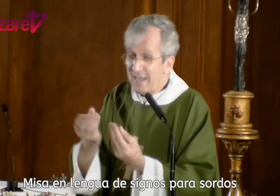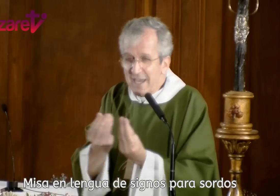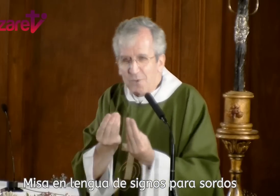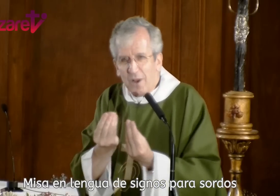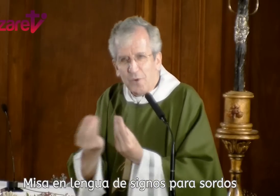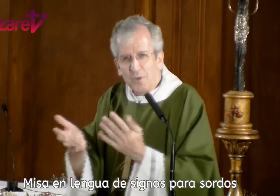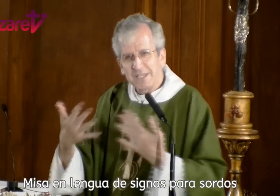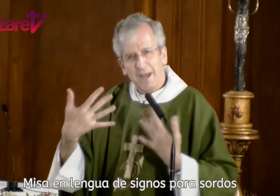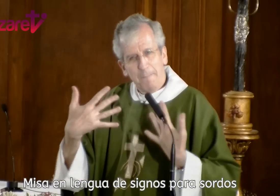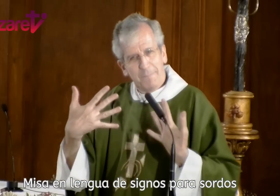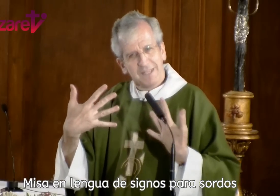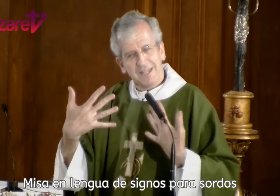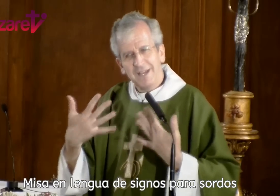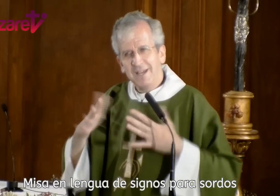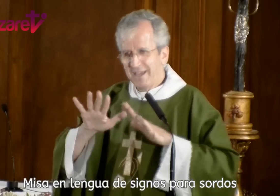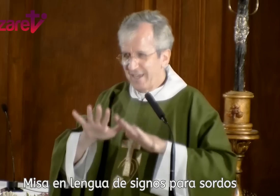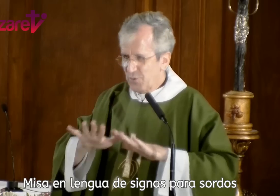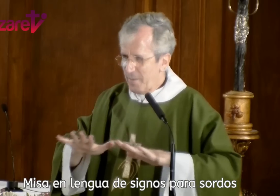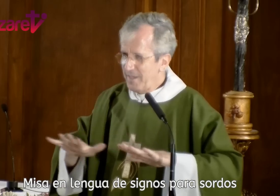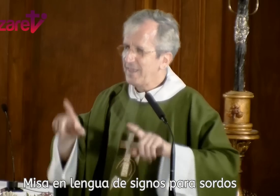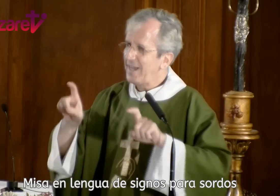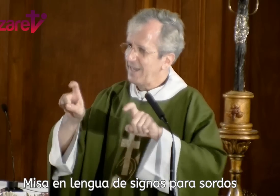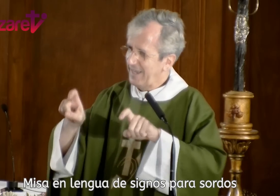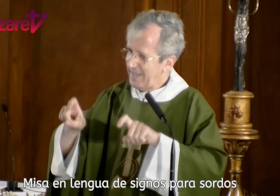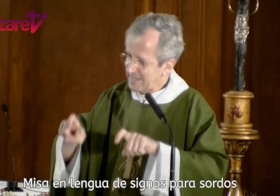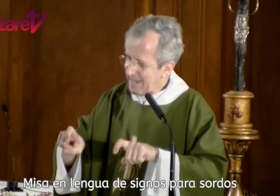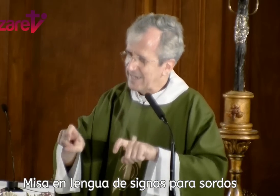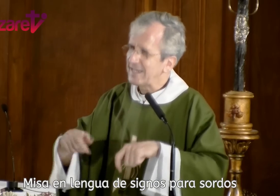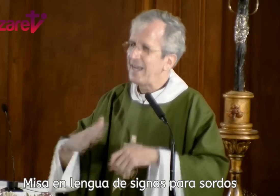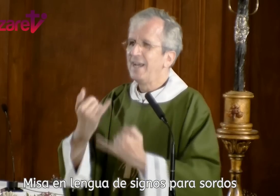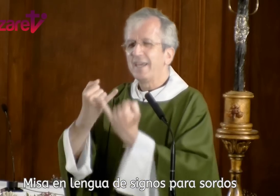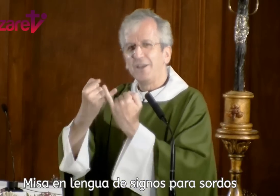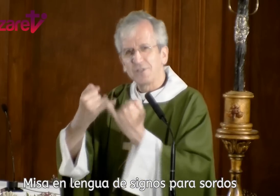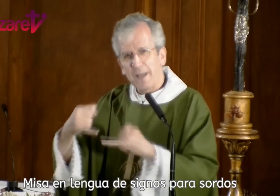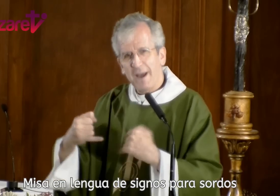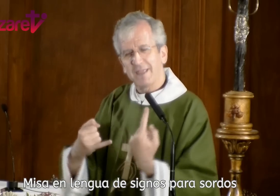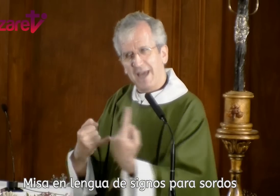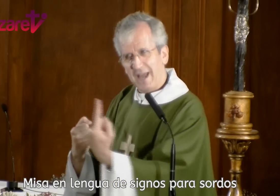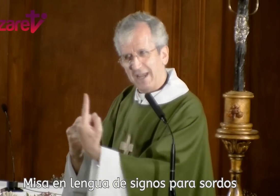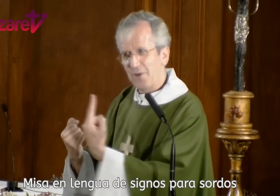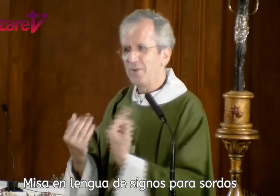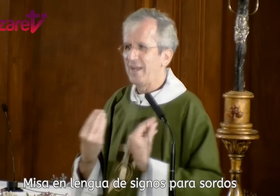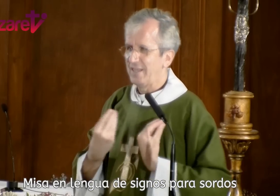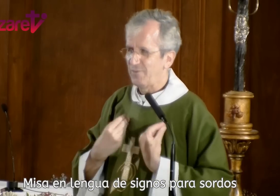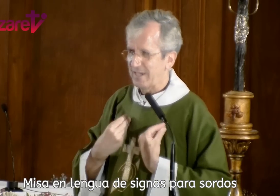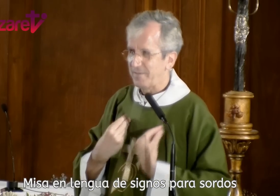presente, igual como esa brisa que suaviza, que descansa, que nos da paz a cada una de nuestras